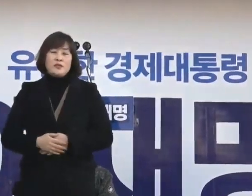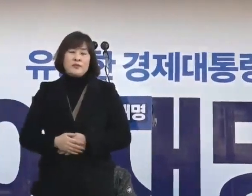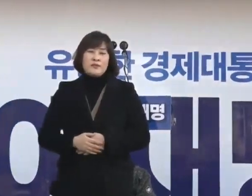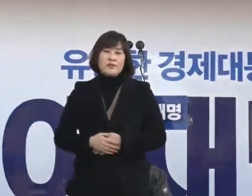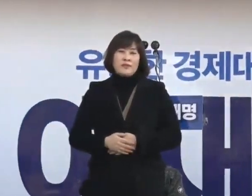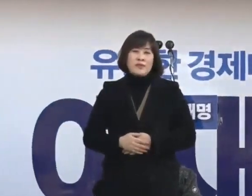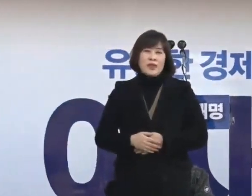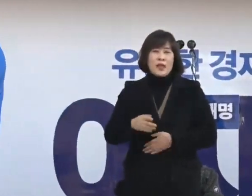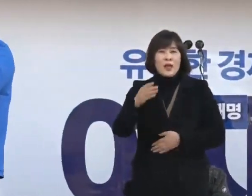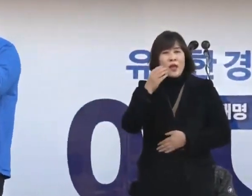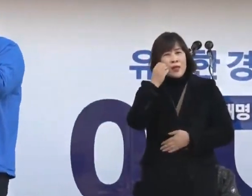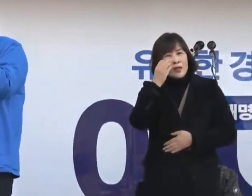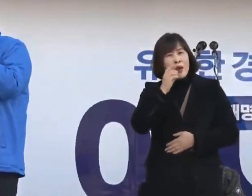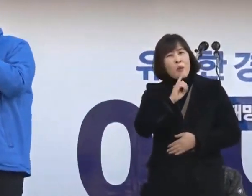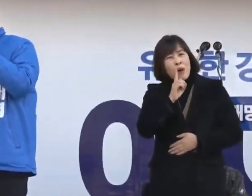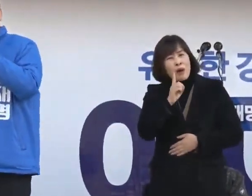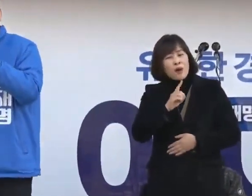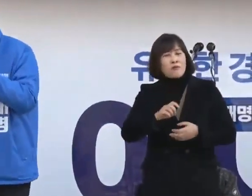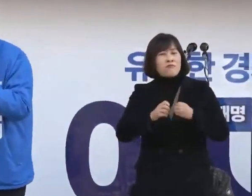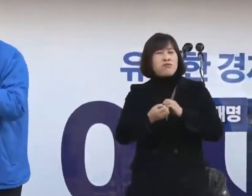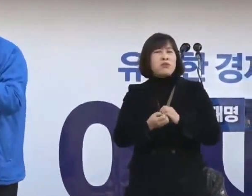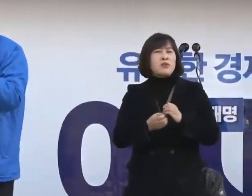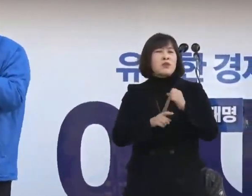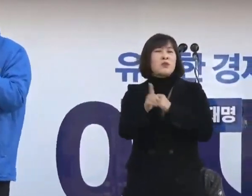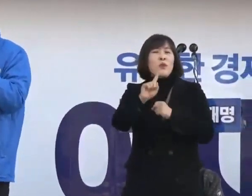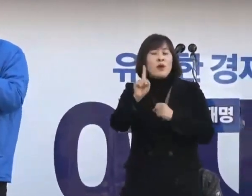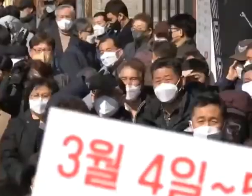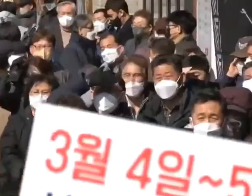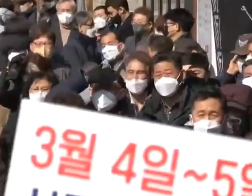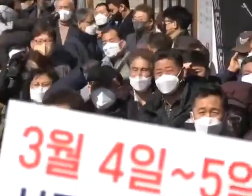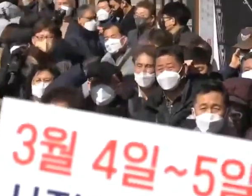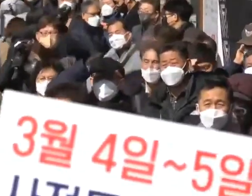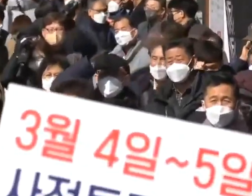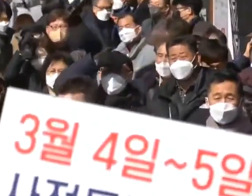이런 이상한 일을 벌이는 이유가 뭐라고 생각하십니까?